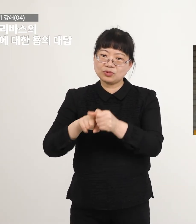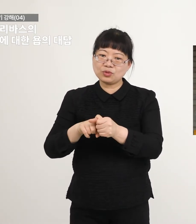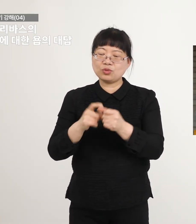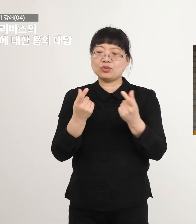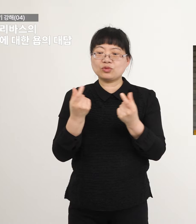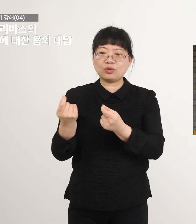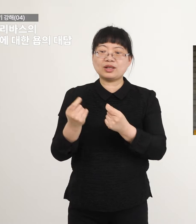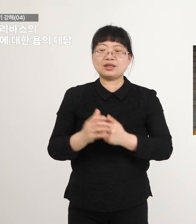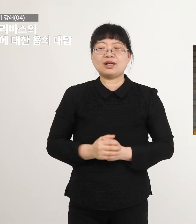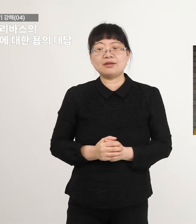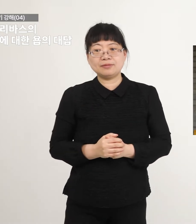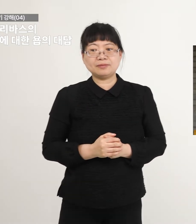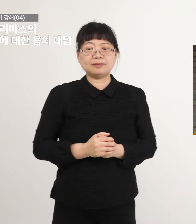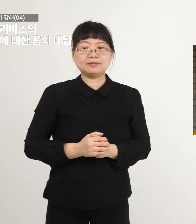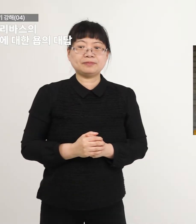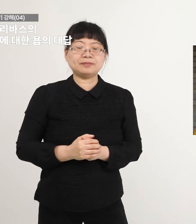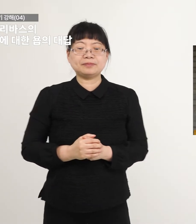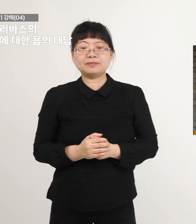본질이 똑같습니다.